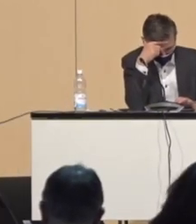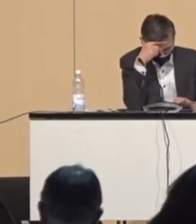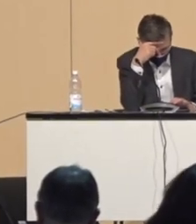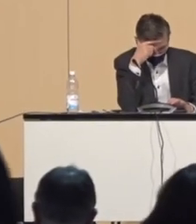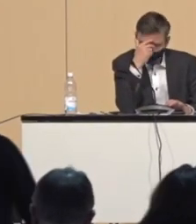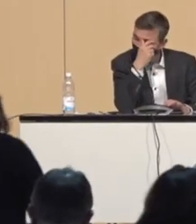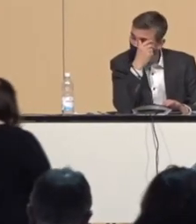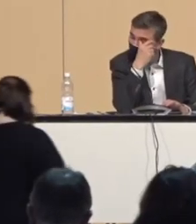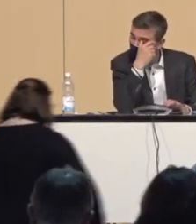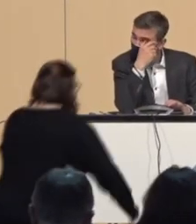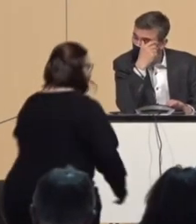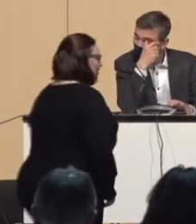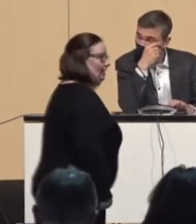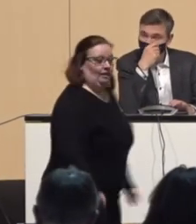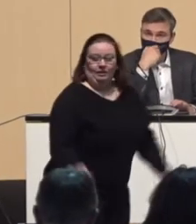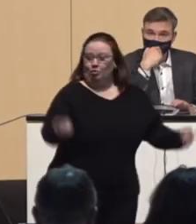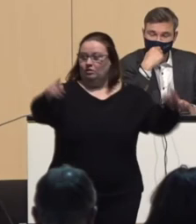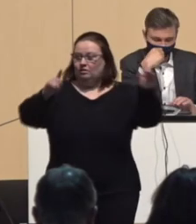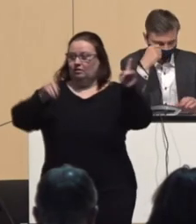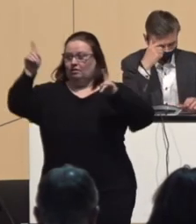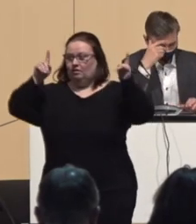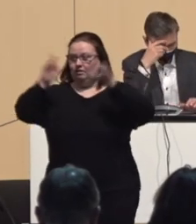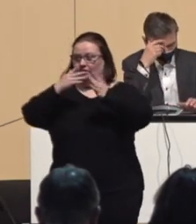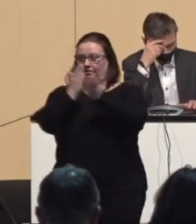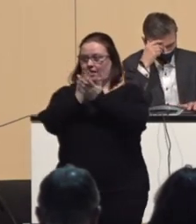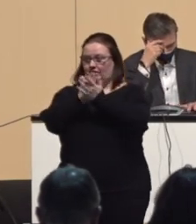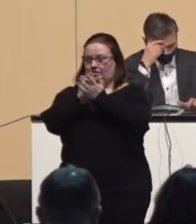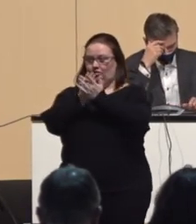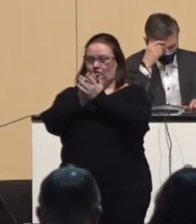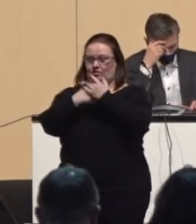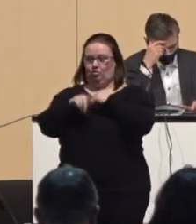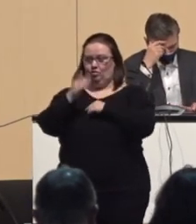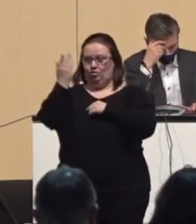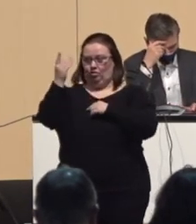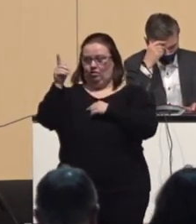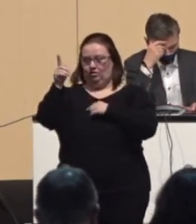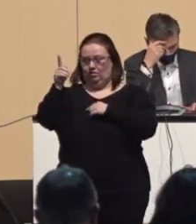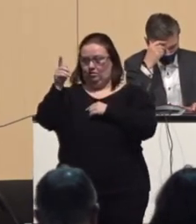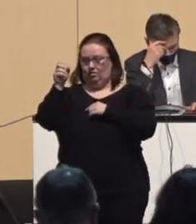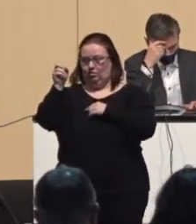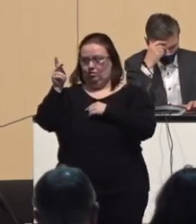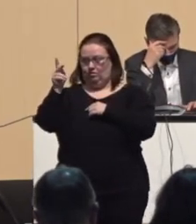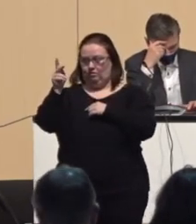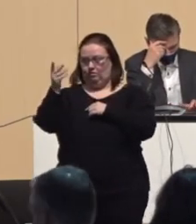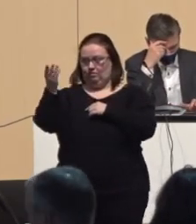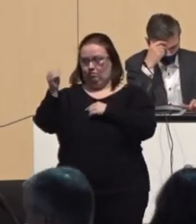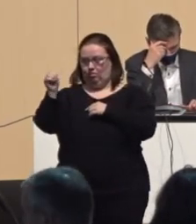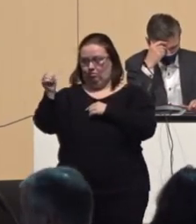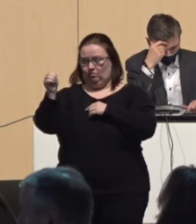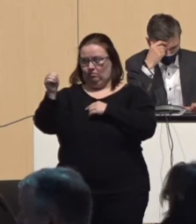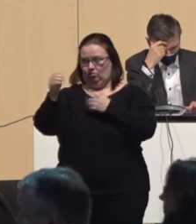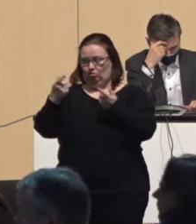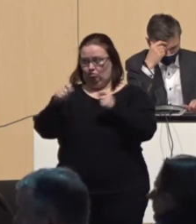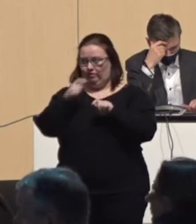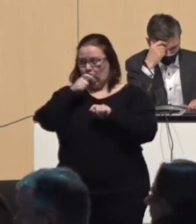So, nach meinem Blick war erstmal die Rednerliste abgearbeitet. Ich sehe auch im Moment keine neuen Worte. Doch, Herr Maloney, also